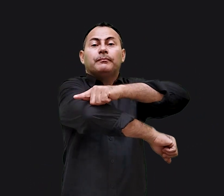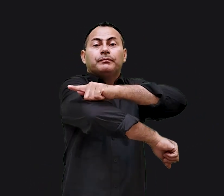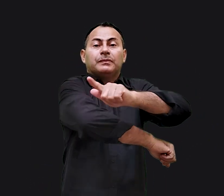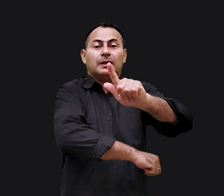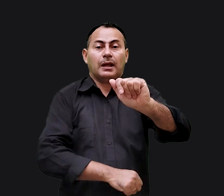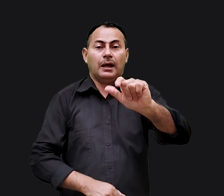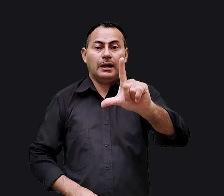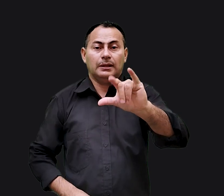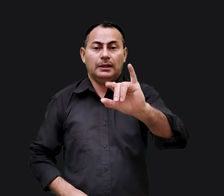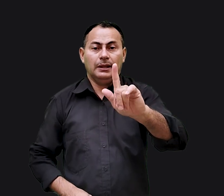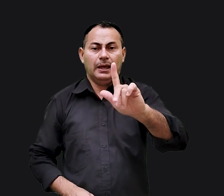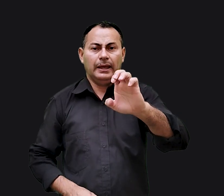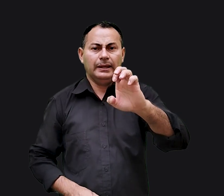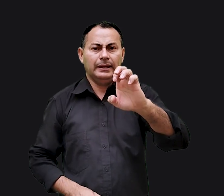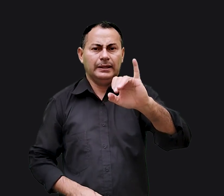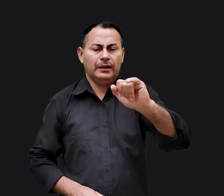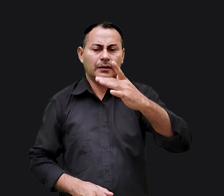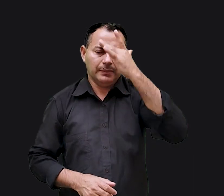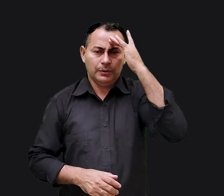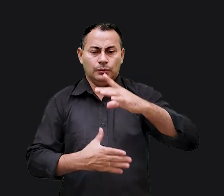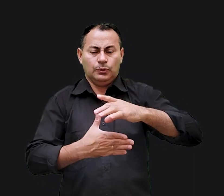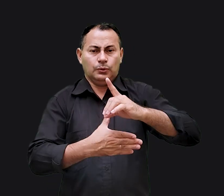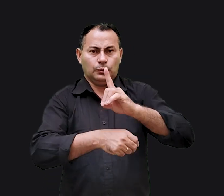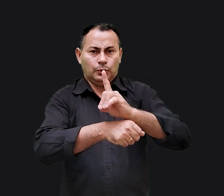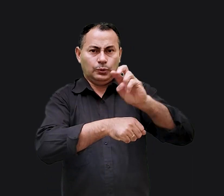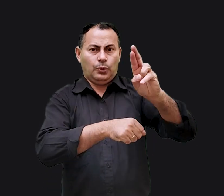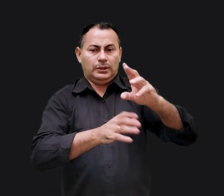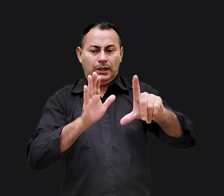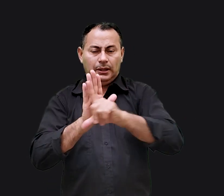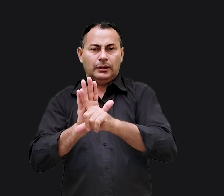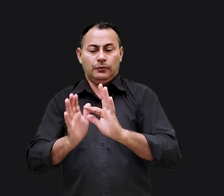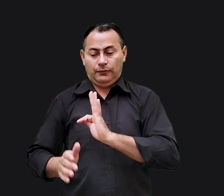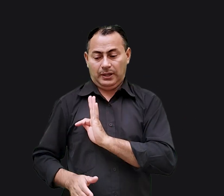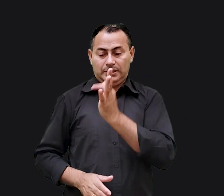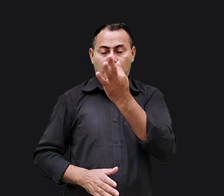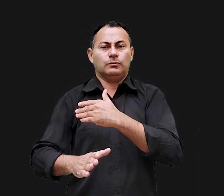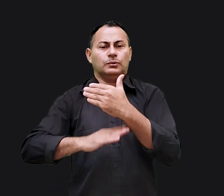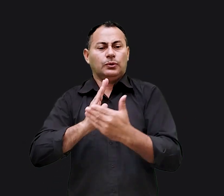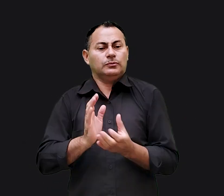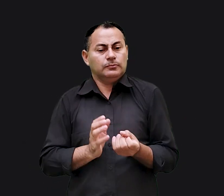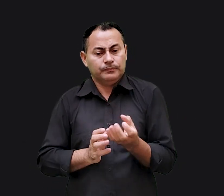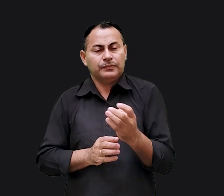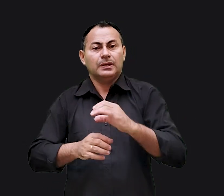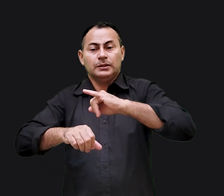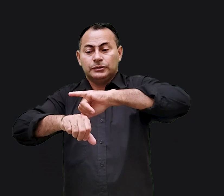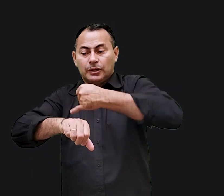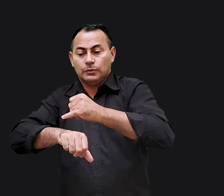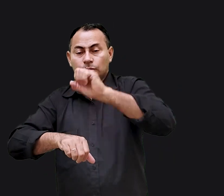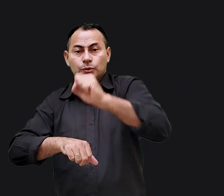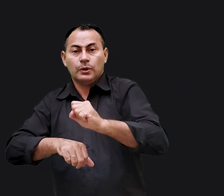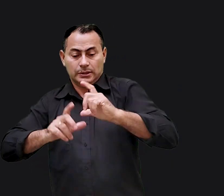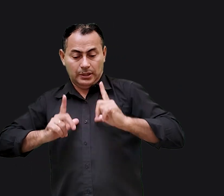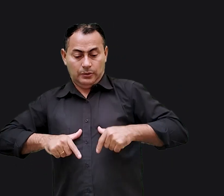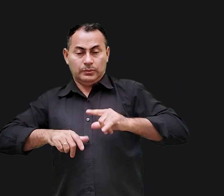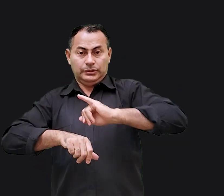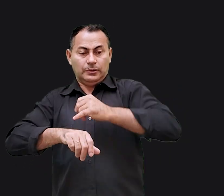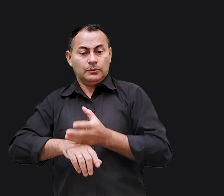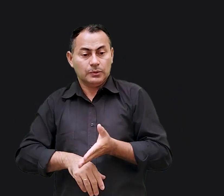Galileia. Os líderes religiosos, os doutores da lei, os fariseus, todos viajaram de Jerusalém, no sul de Israel,